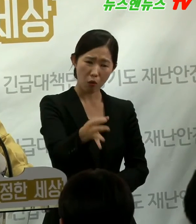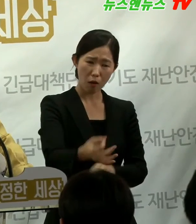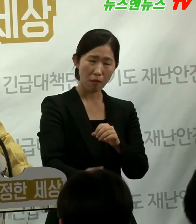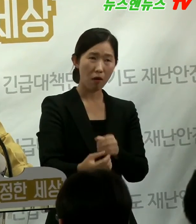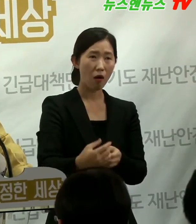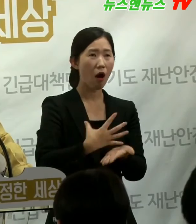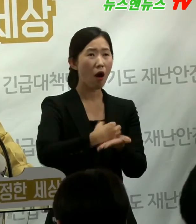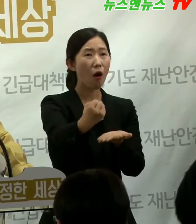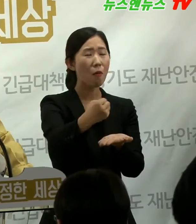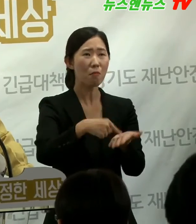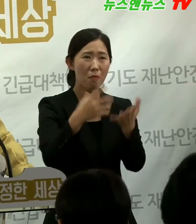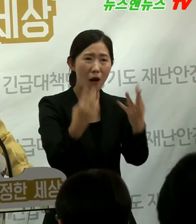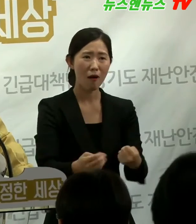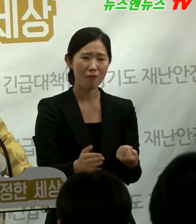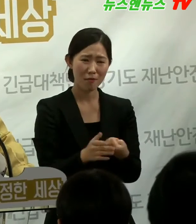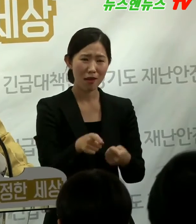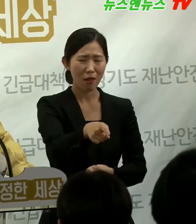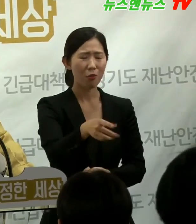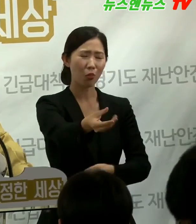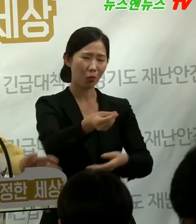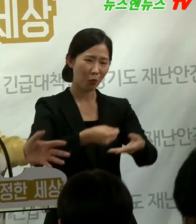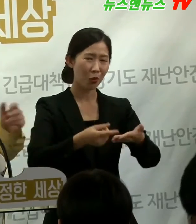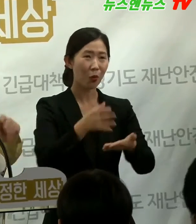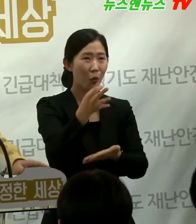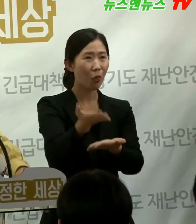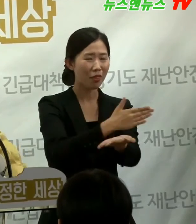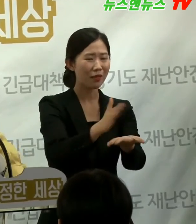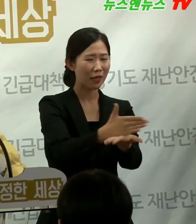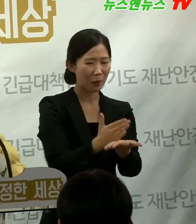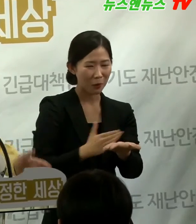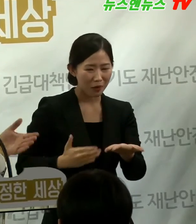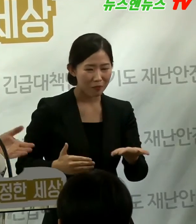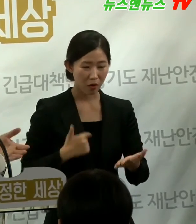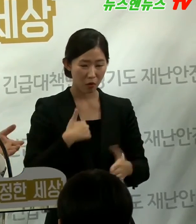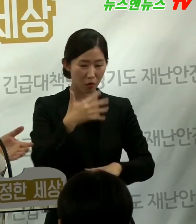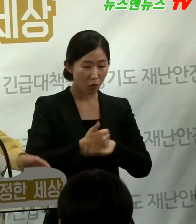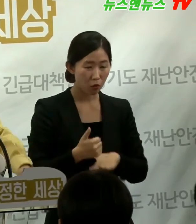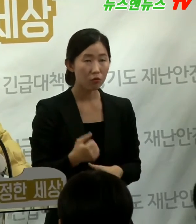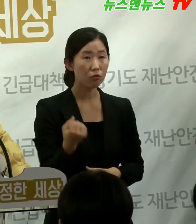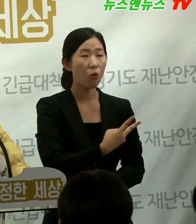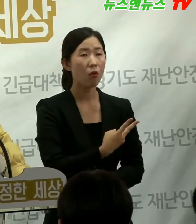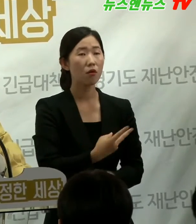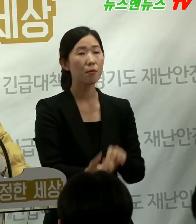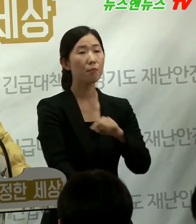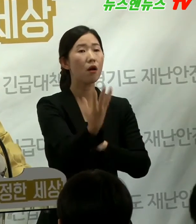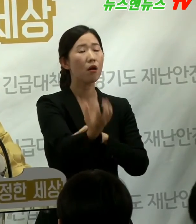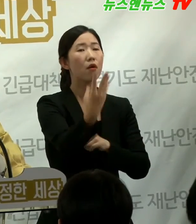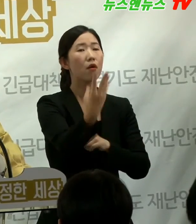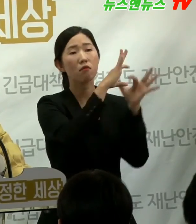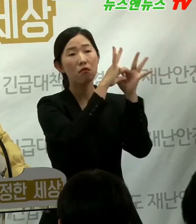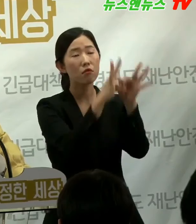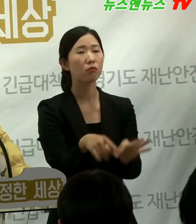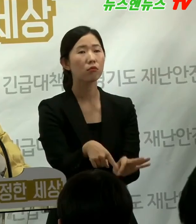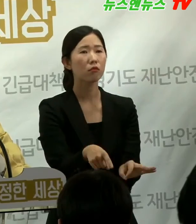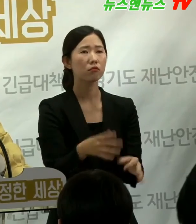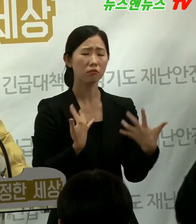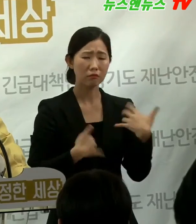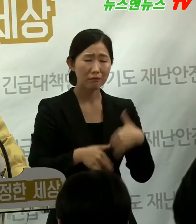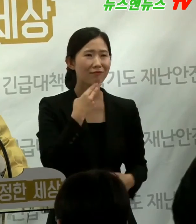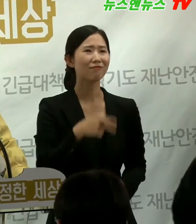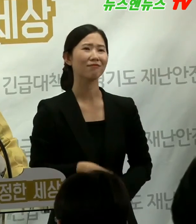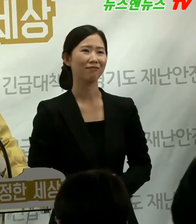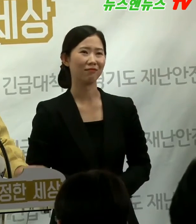소위 뭐라고 부르는 돈을 나눠주죠. 또 한 판 다 따먹고 그랬어요. 그럼 뭔 재미라고 했어요. 이 판이 유지가